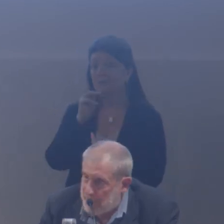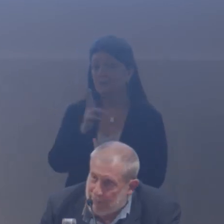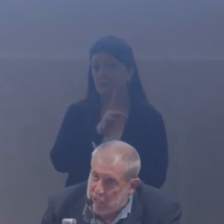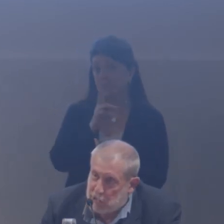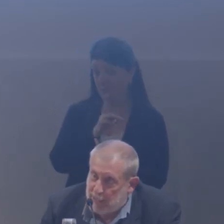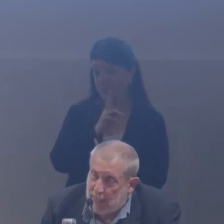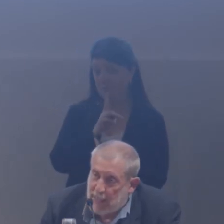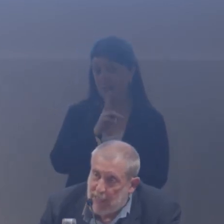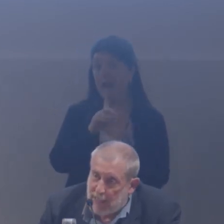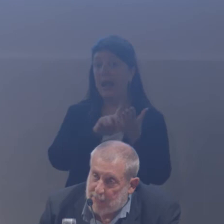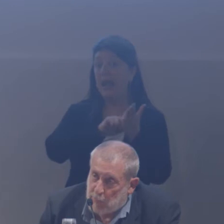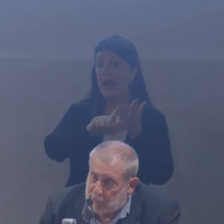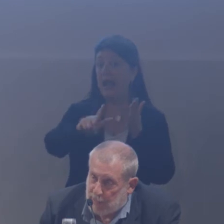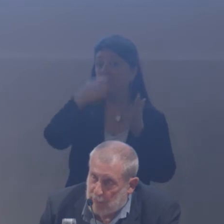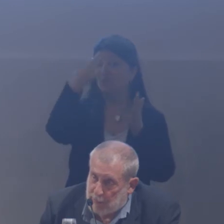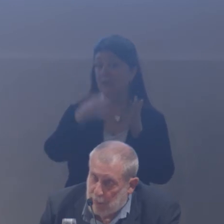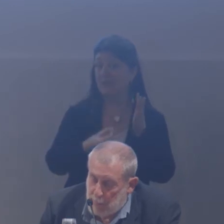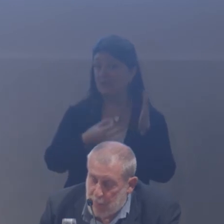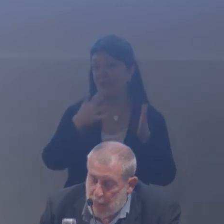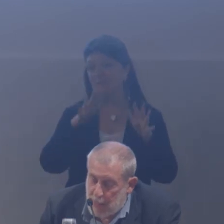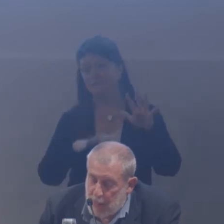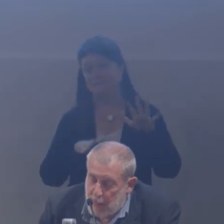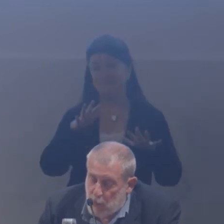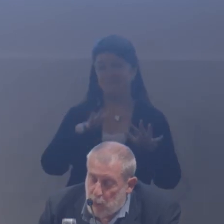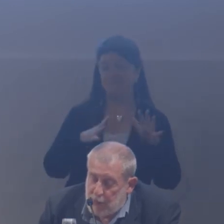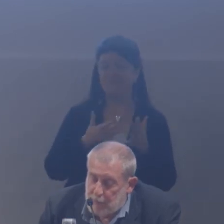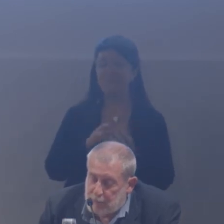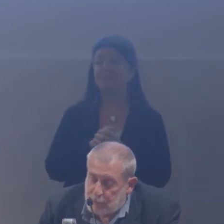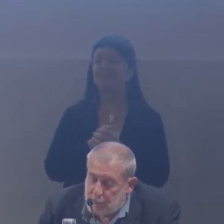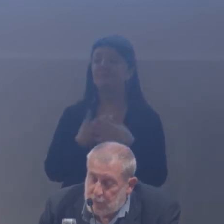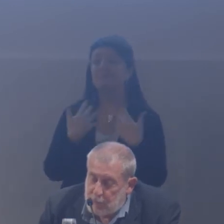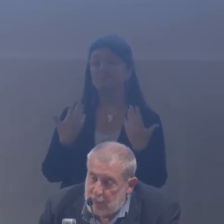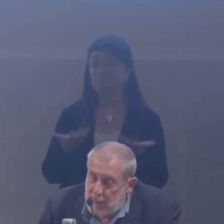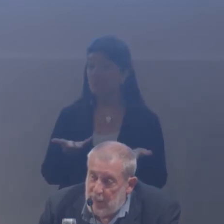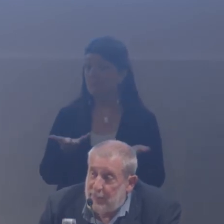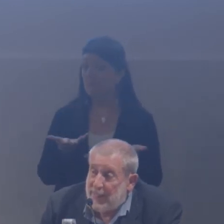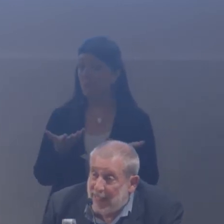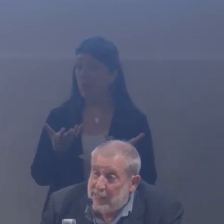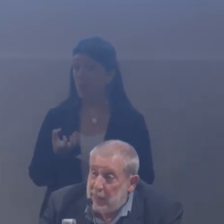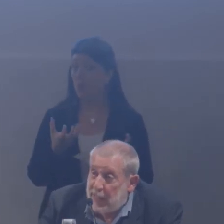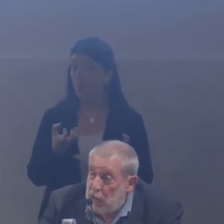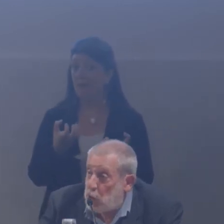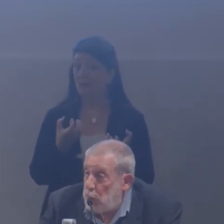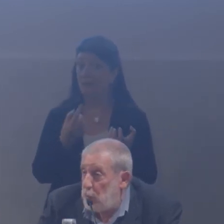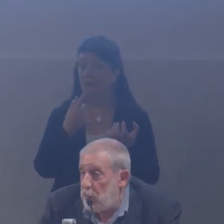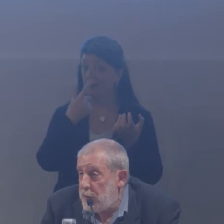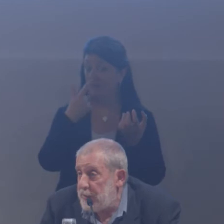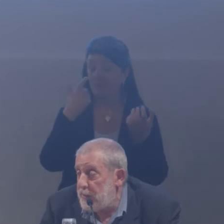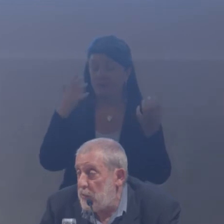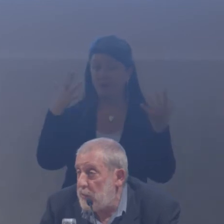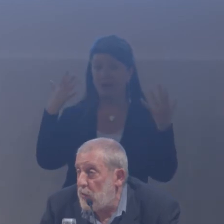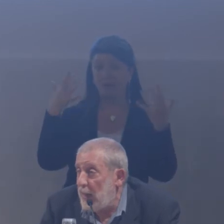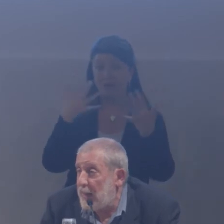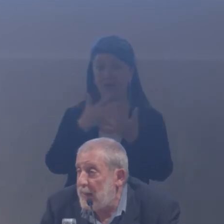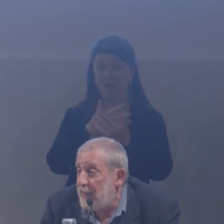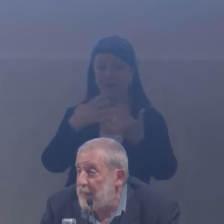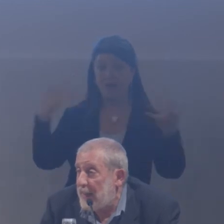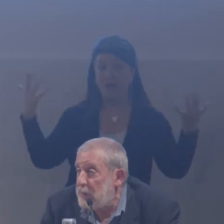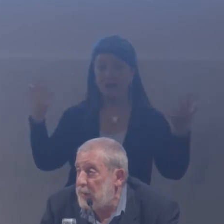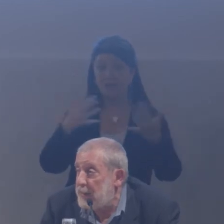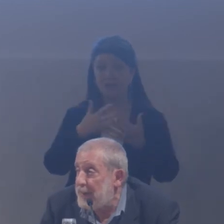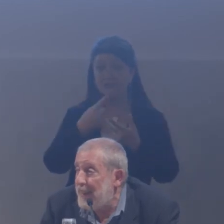di natura lecita e dimostrabile. Quindi i fantasmi che incombono in queste storie sono anche